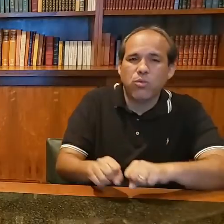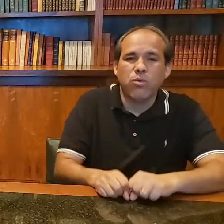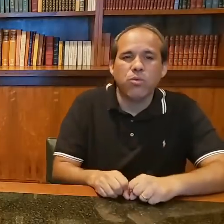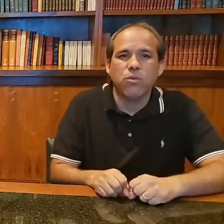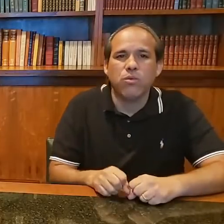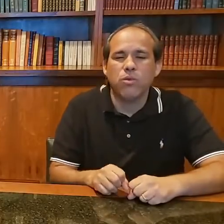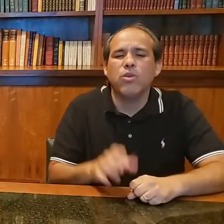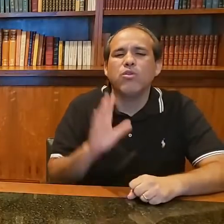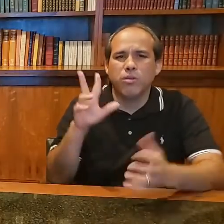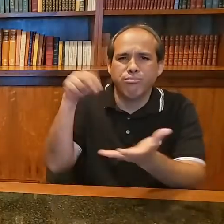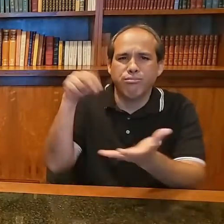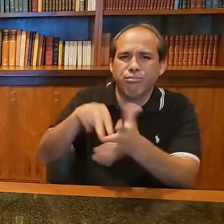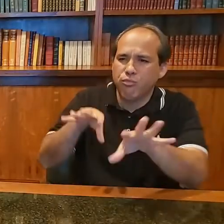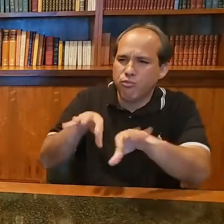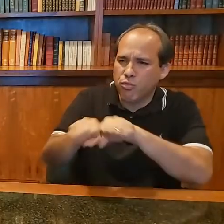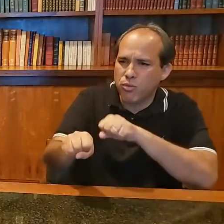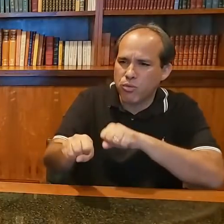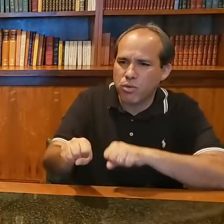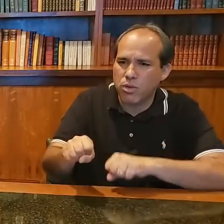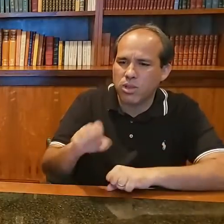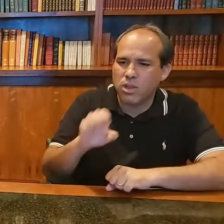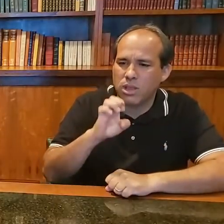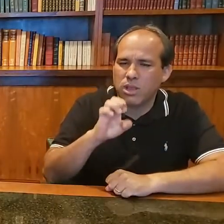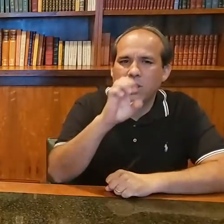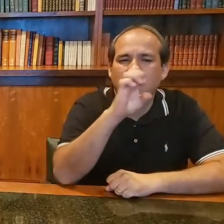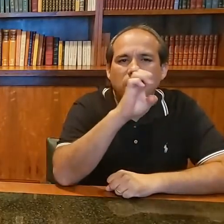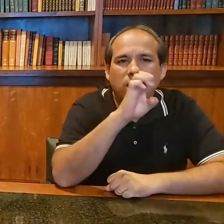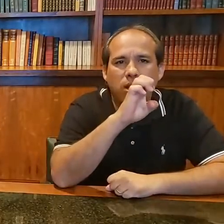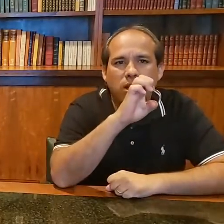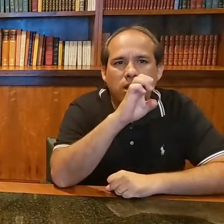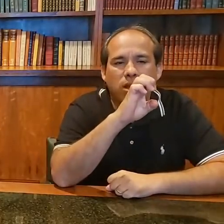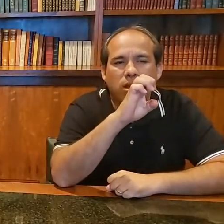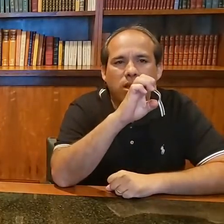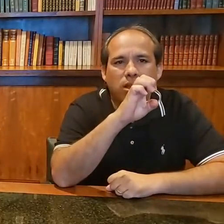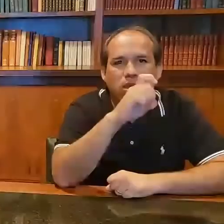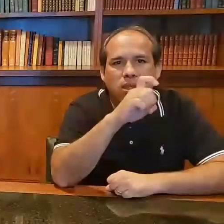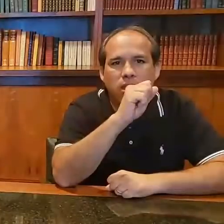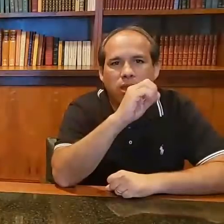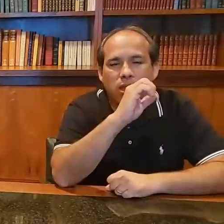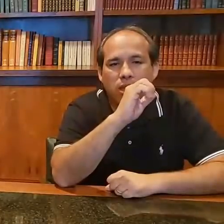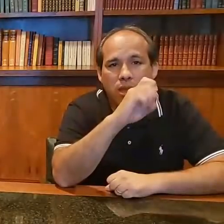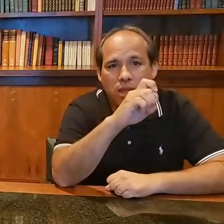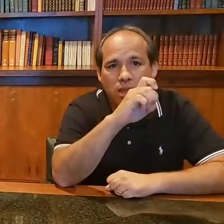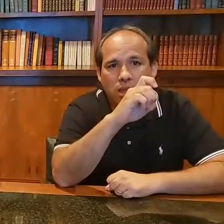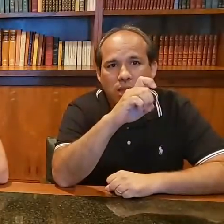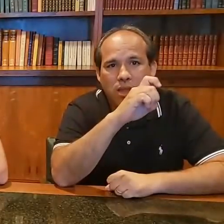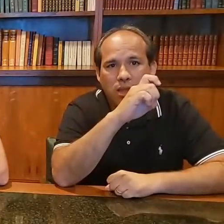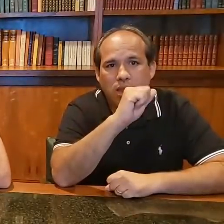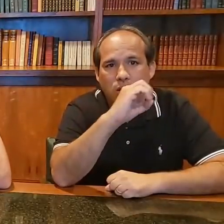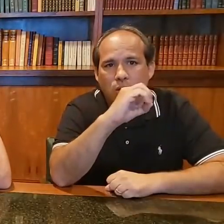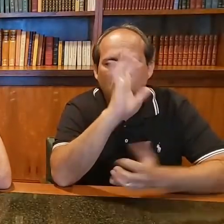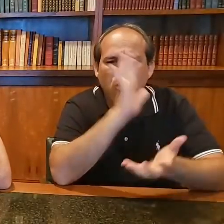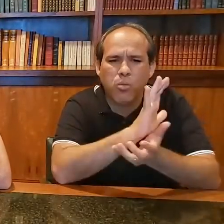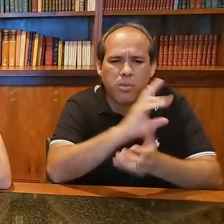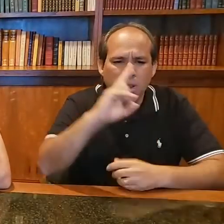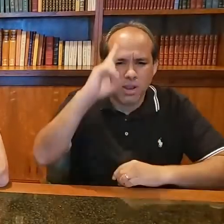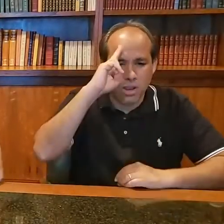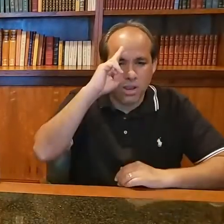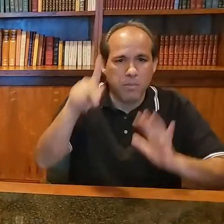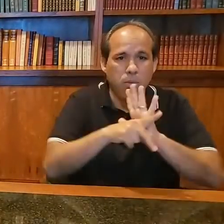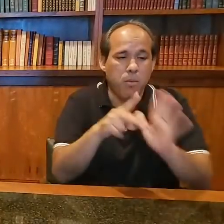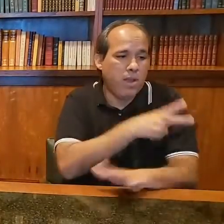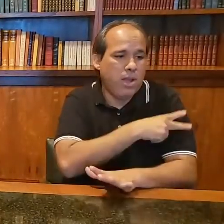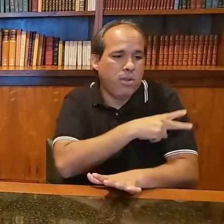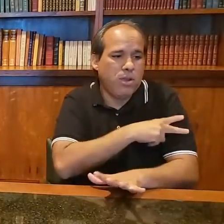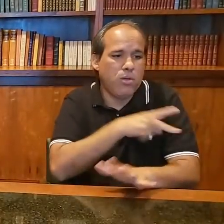de eu chamo de ESAO, né? Estive no curso de aperfeiçoamento de oficiais da Polícia Militar. São os capitães,